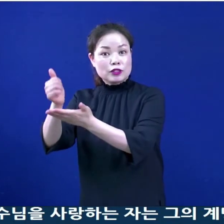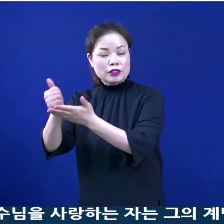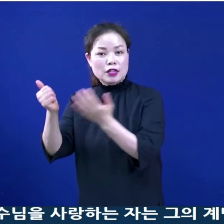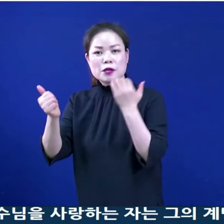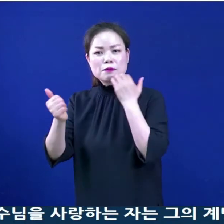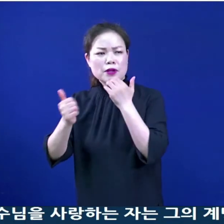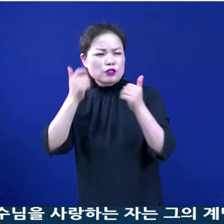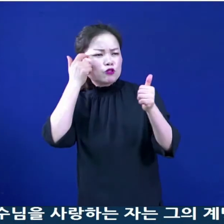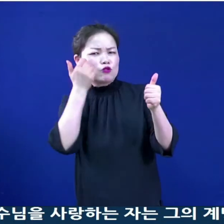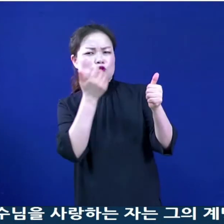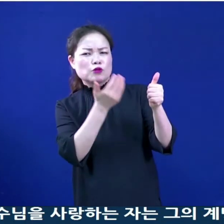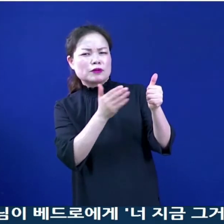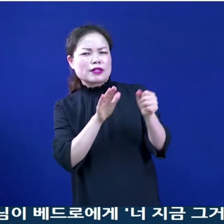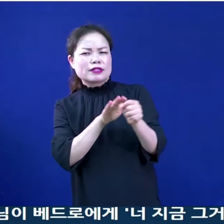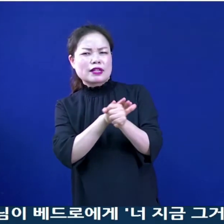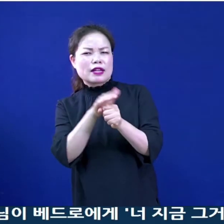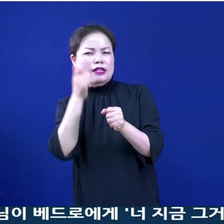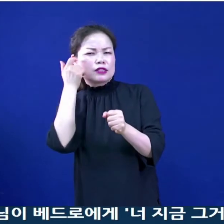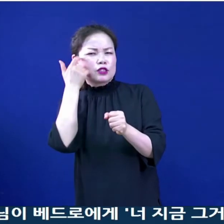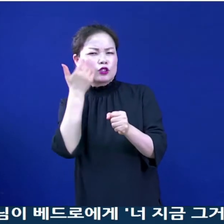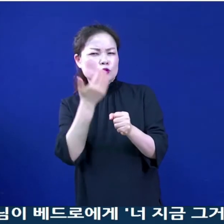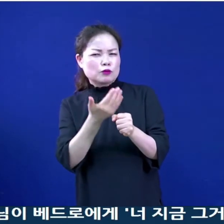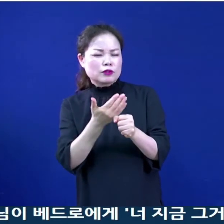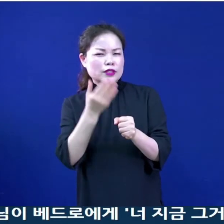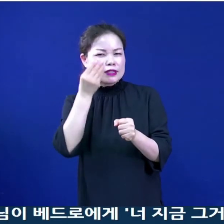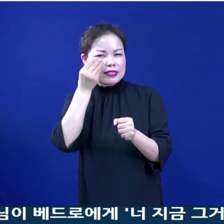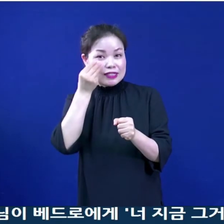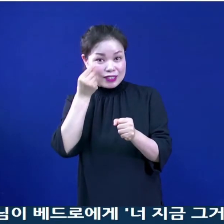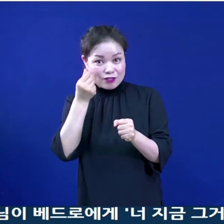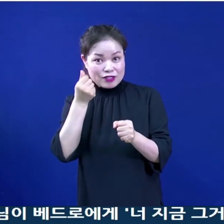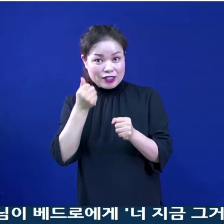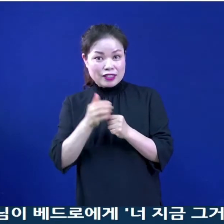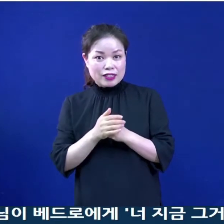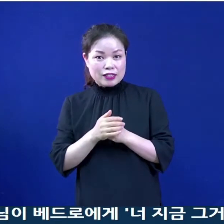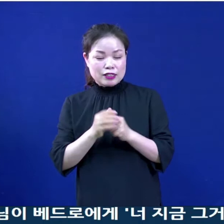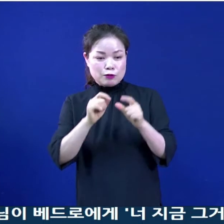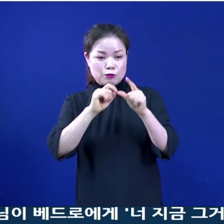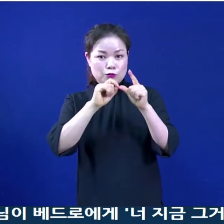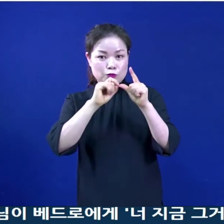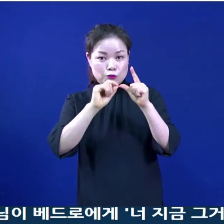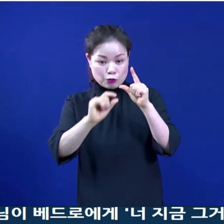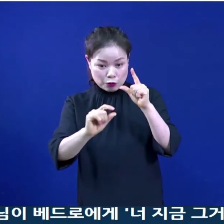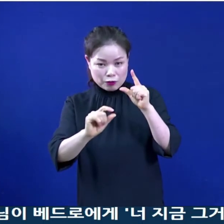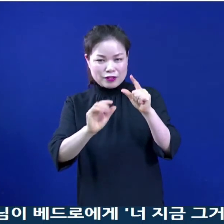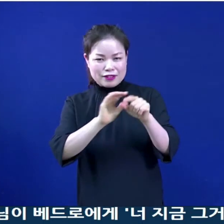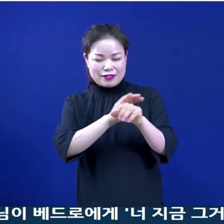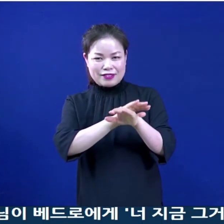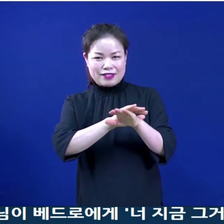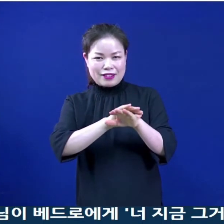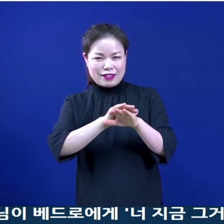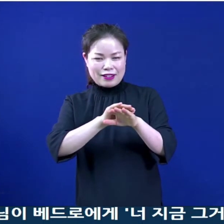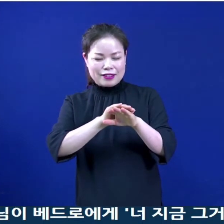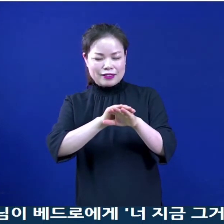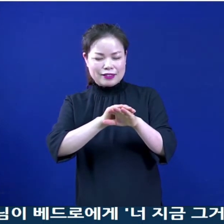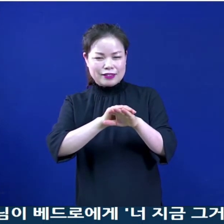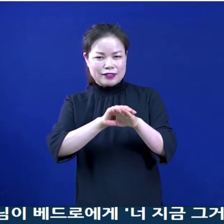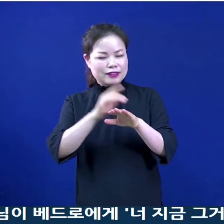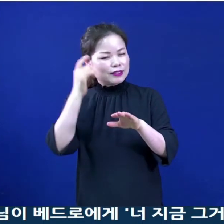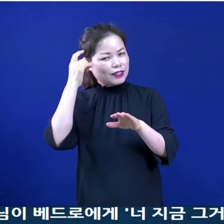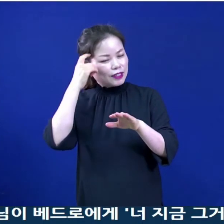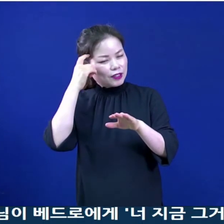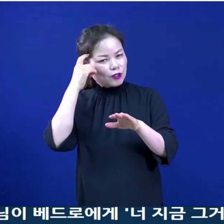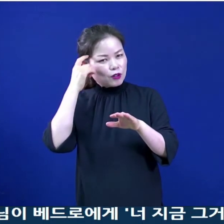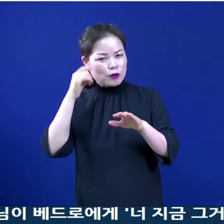베드로에게 질문했던 이 사랑의 질문, 우리에게 이제 친숙한 부분인데 이 부분을 오늘 우리 좀 잘 더 깊게 우리